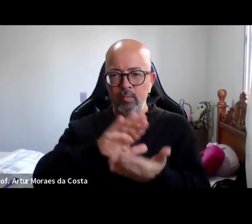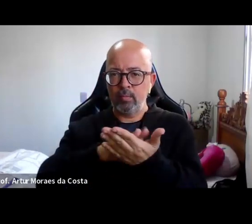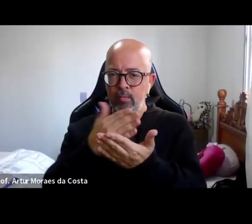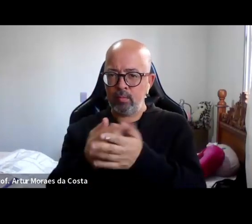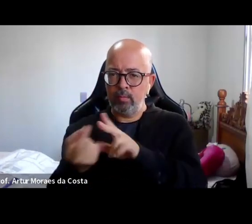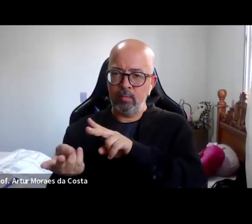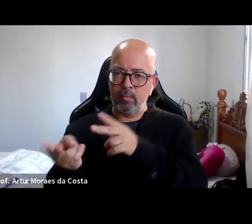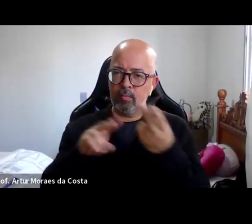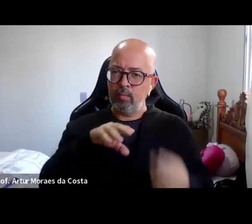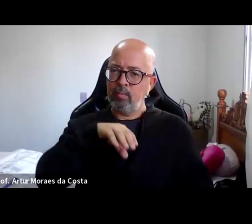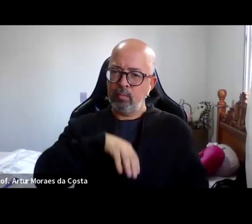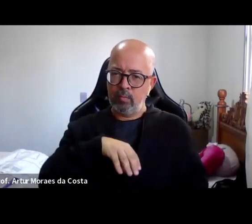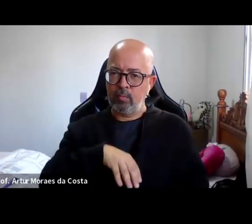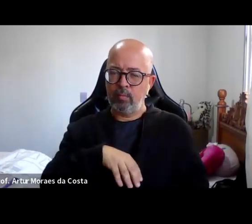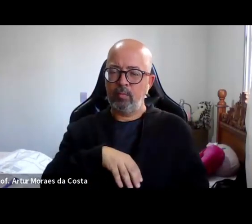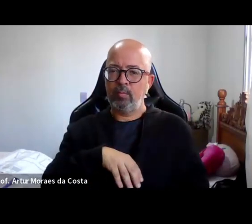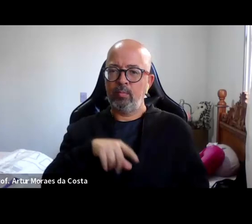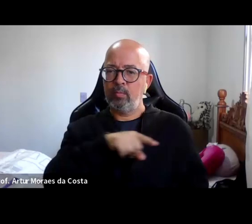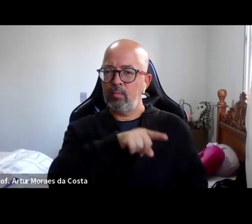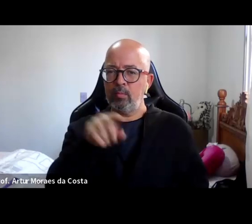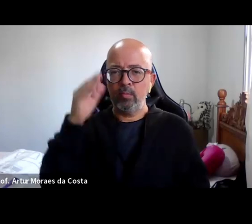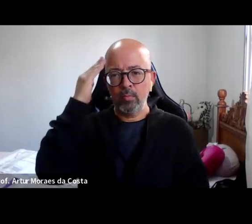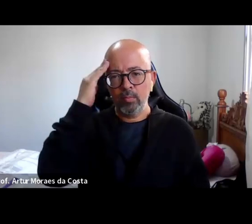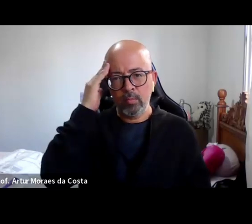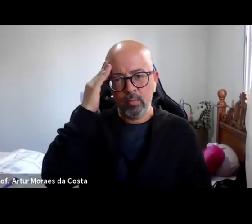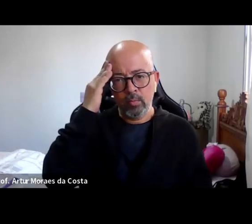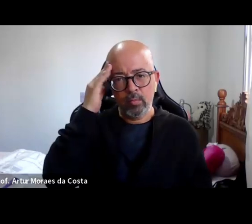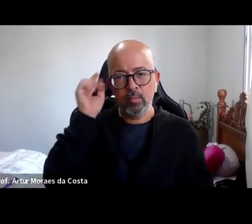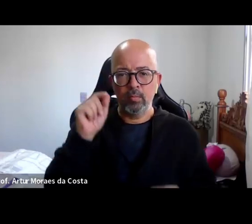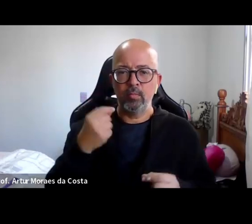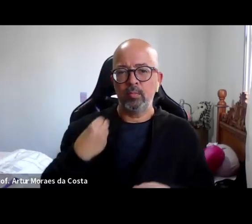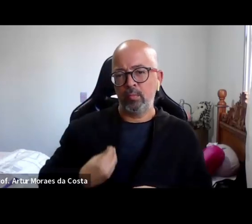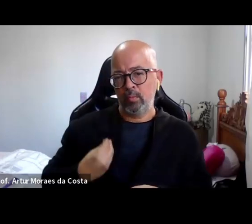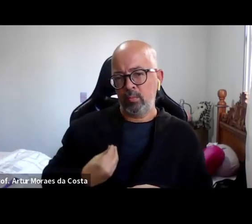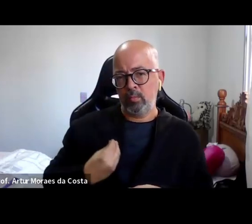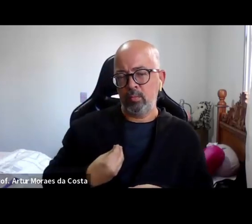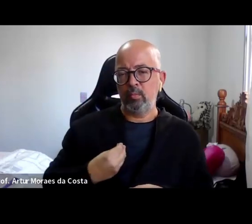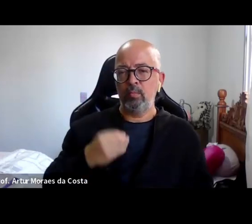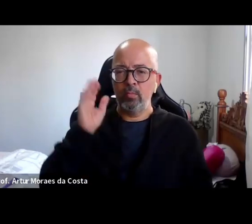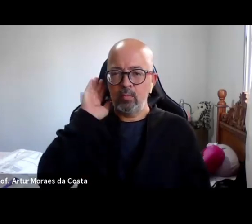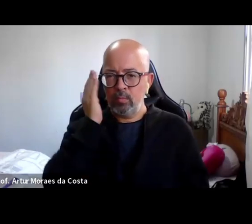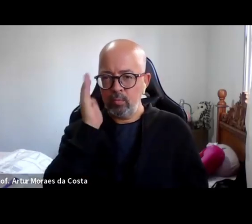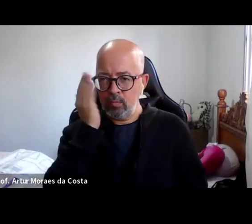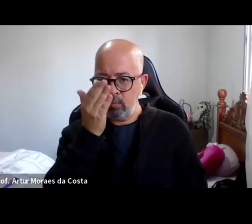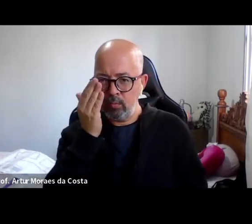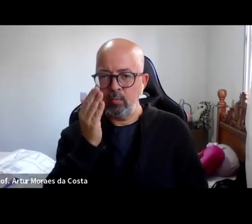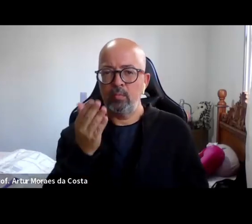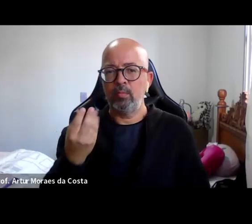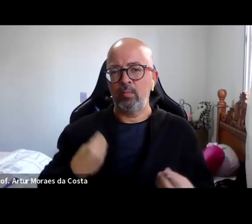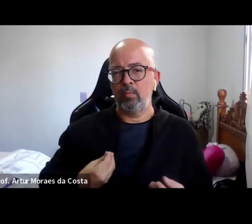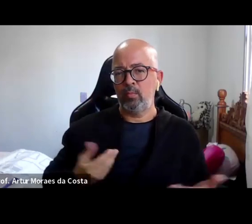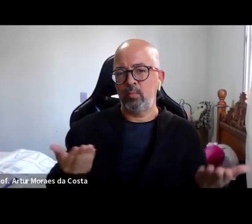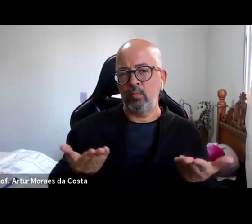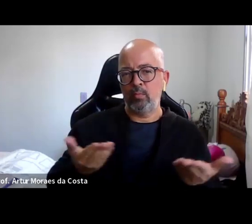participando personas sordociegas Supongo yo con sus correspondientes y sistemas de